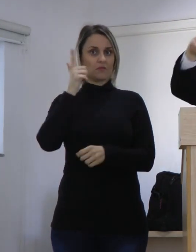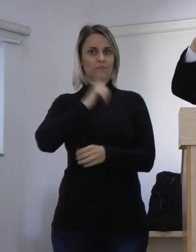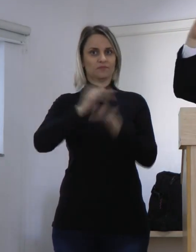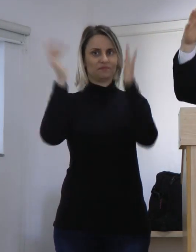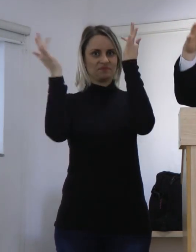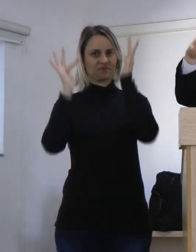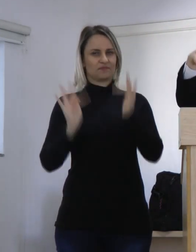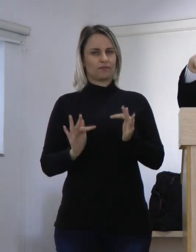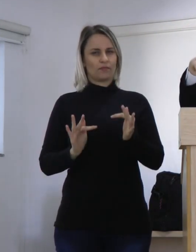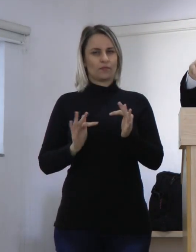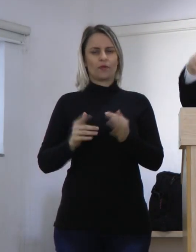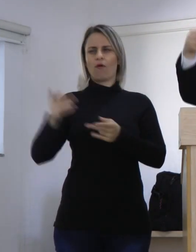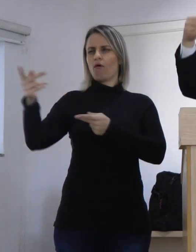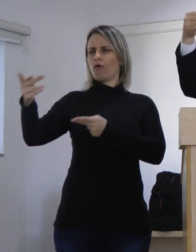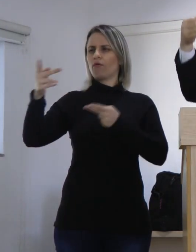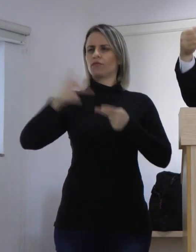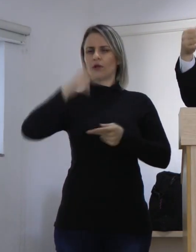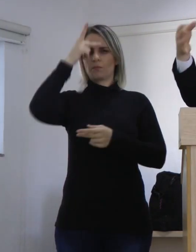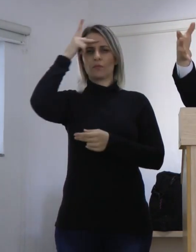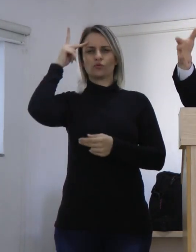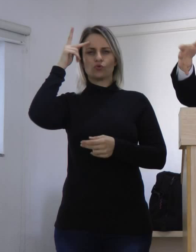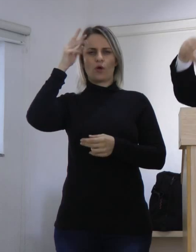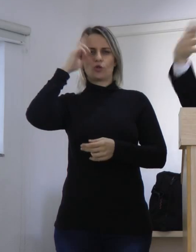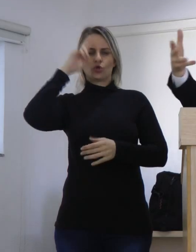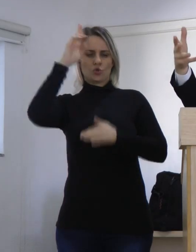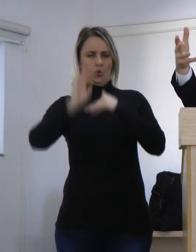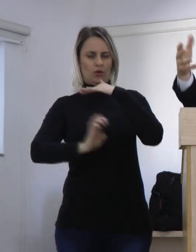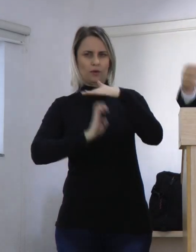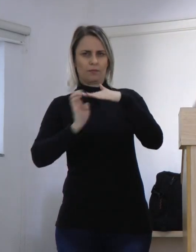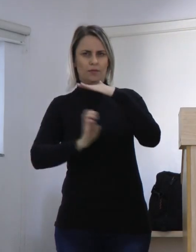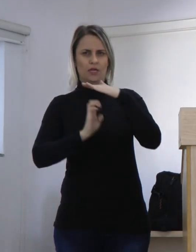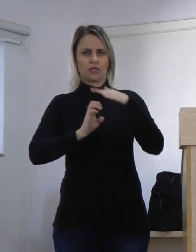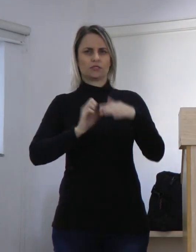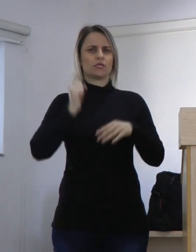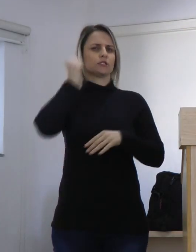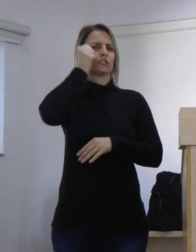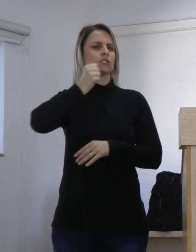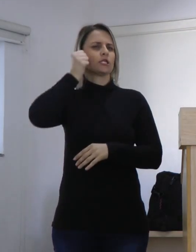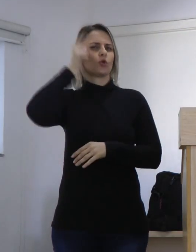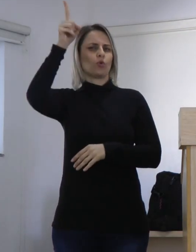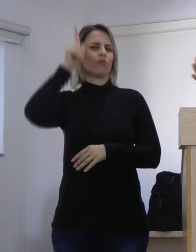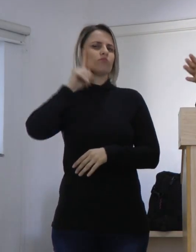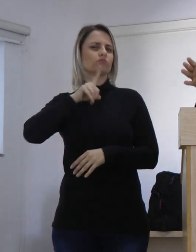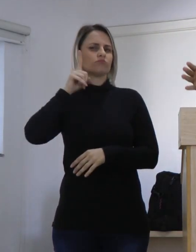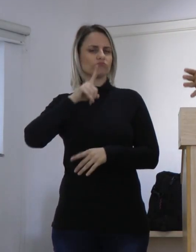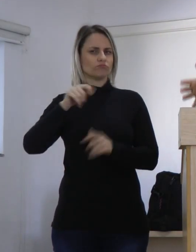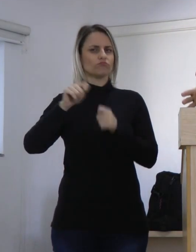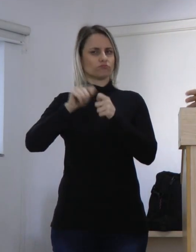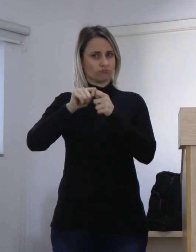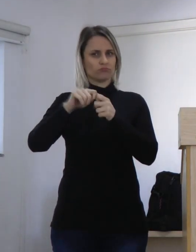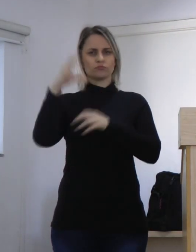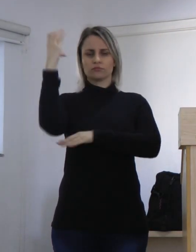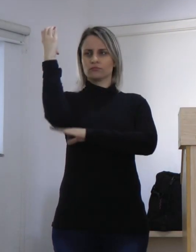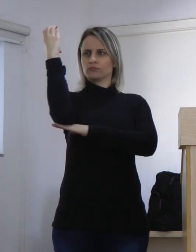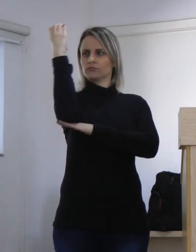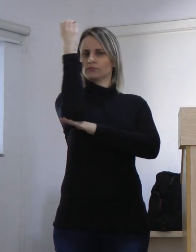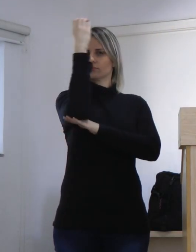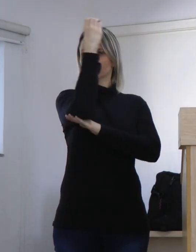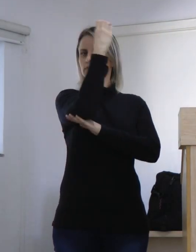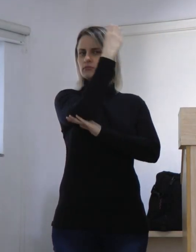Chamaram empresários e até um senador norte-americano muito poderosos. Submeteram ao exame